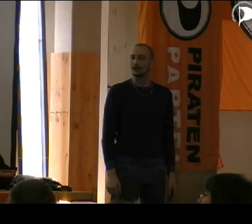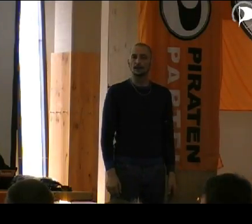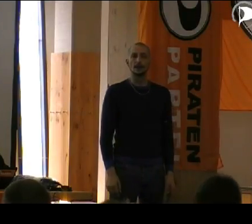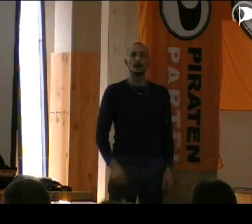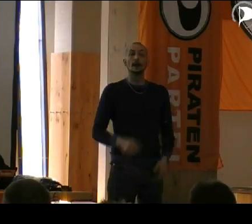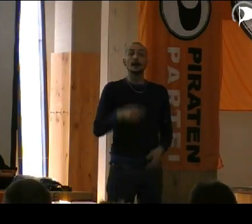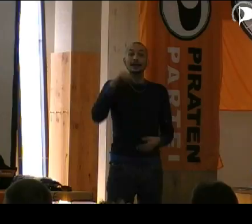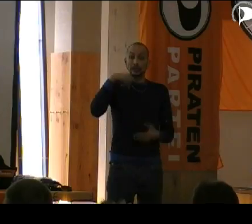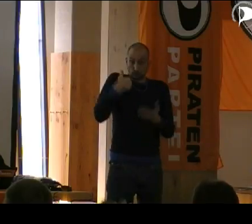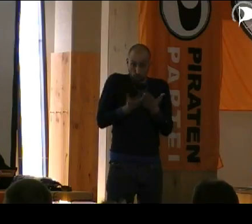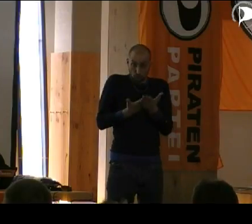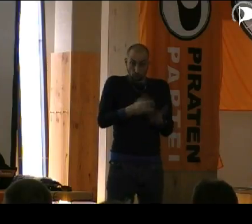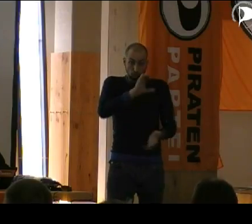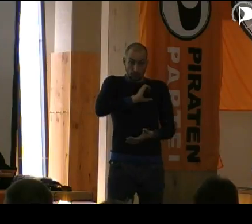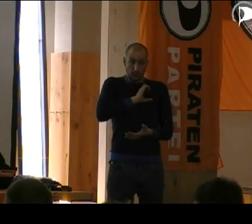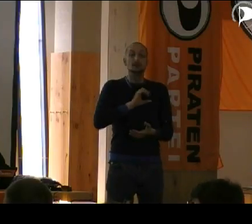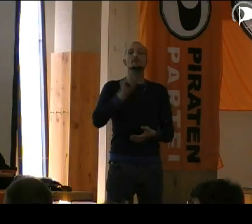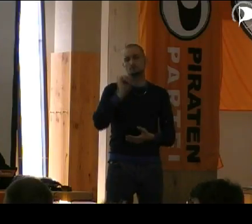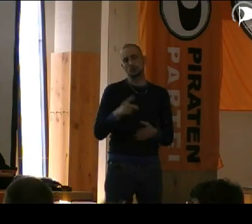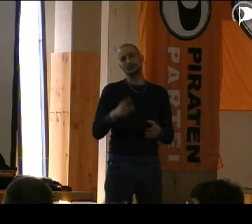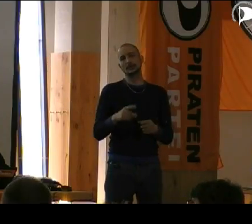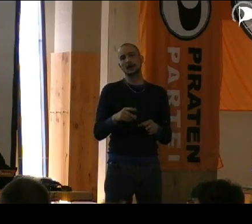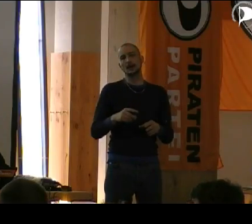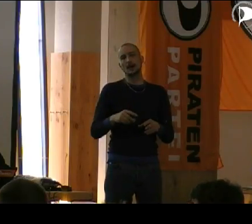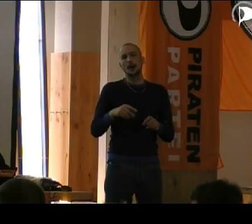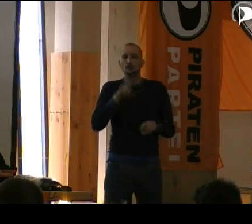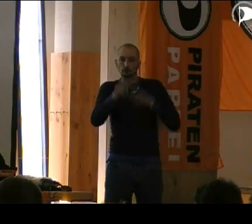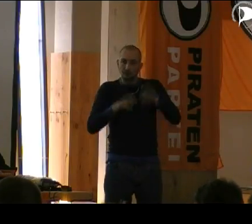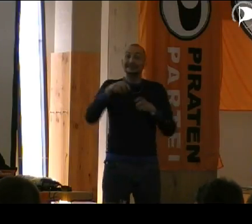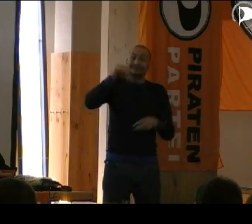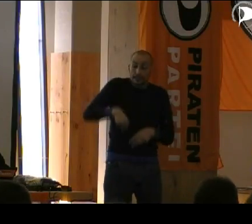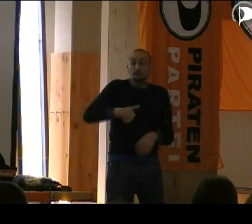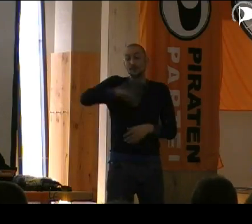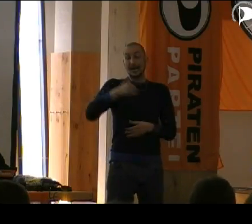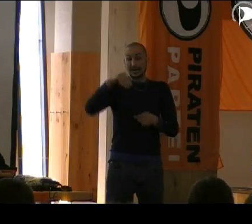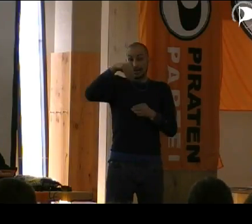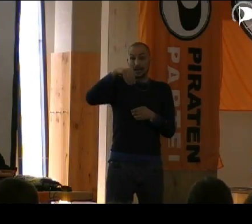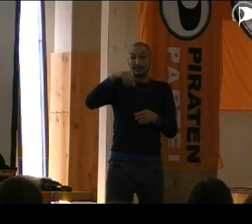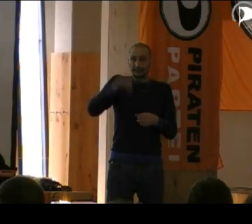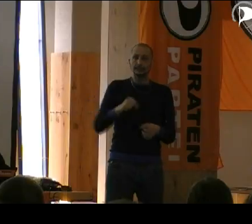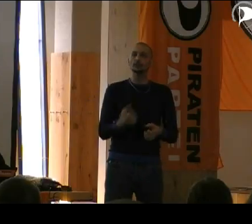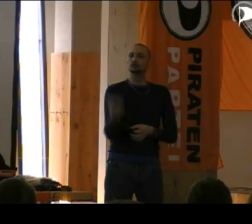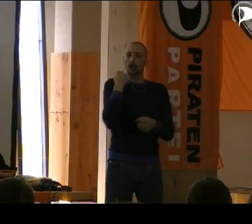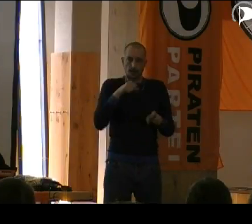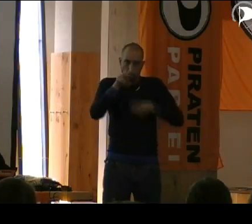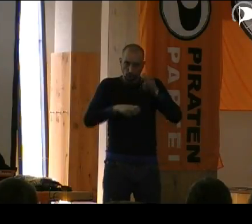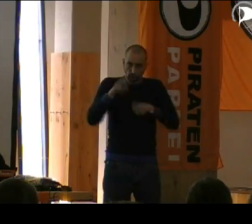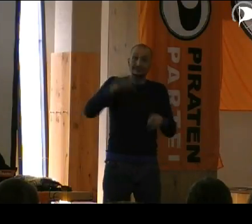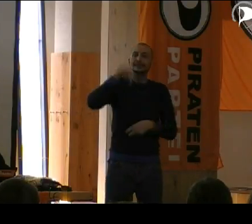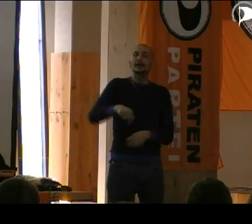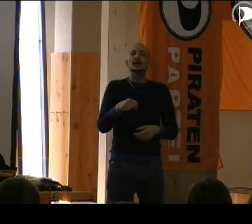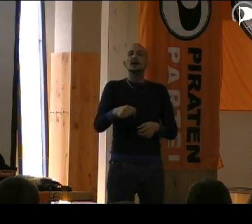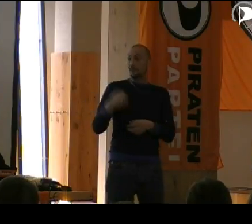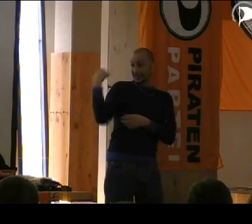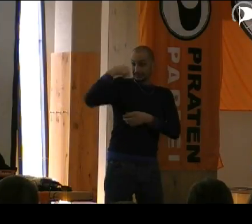das ist eine chance die wir nutzen müssen wir viel intensiver nutzen müssen als wir das bisher gefangen hat dafür müssen wir uns